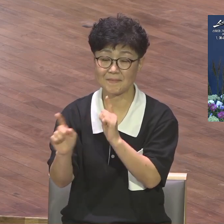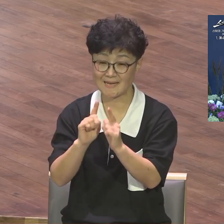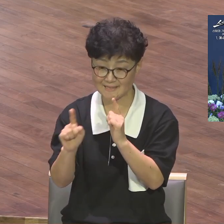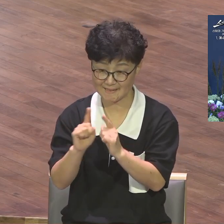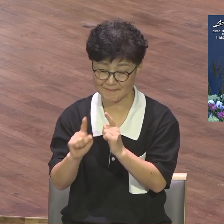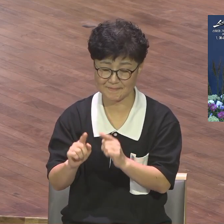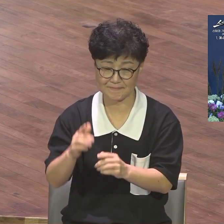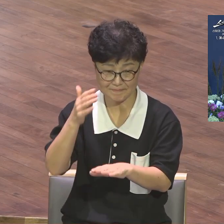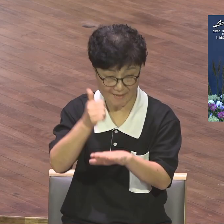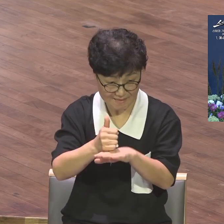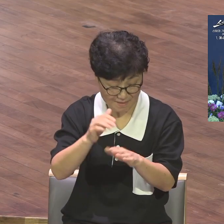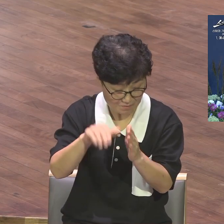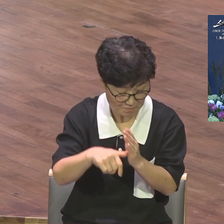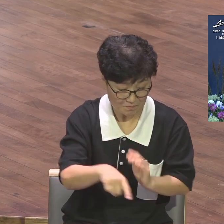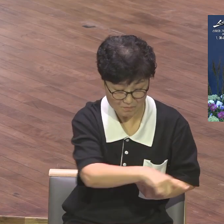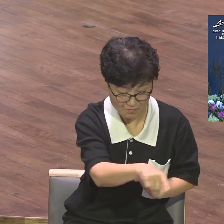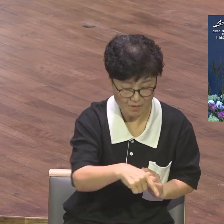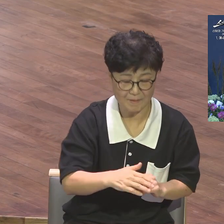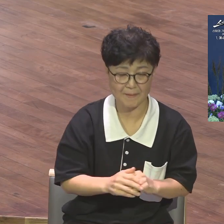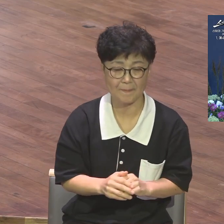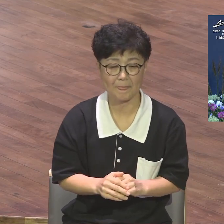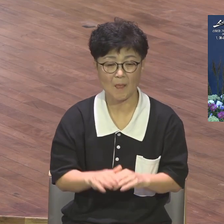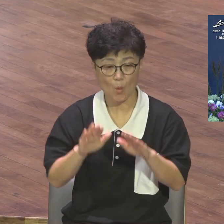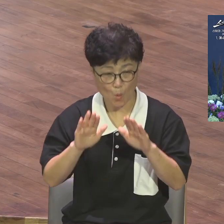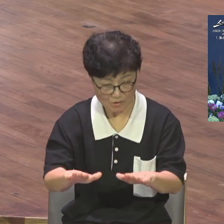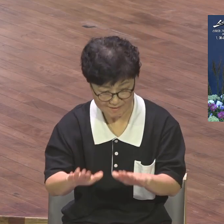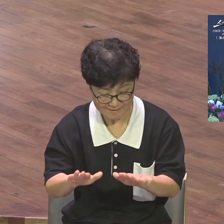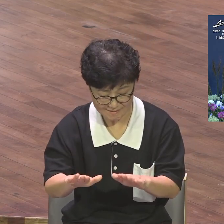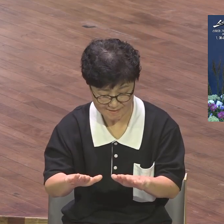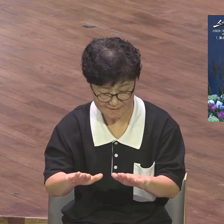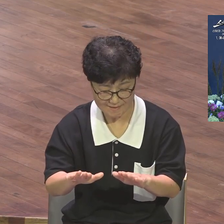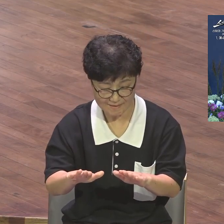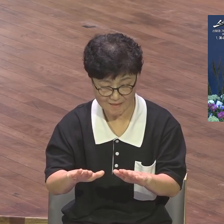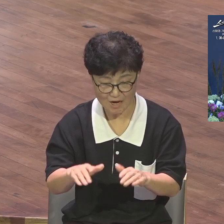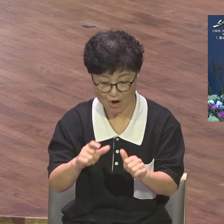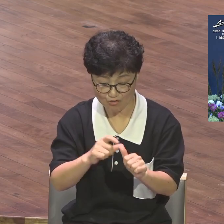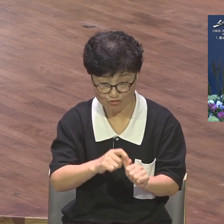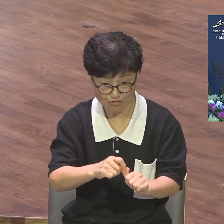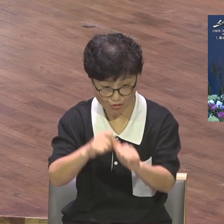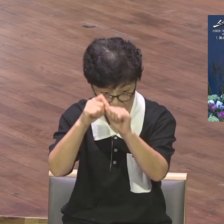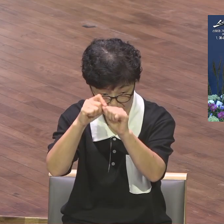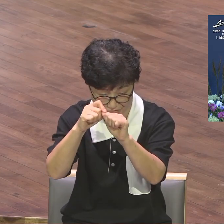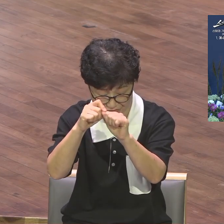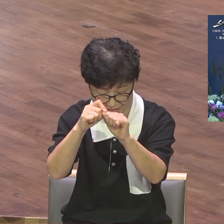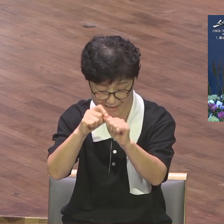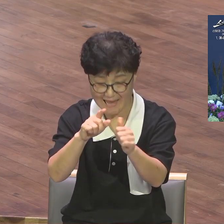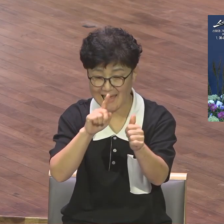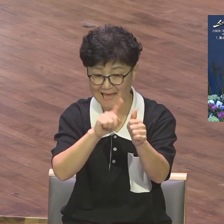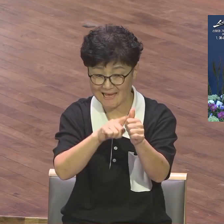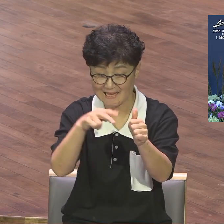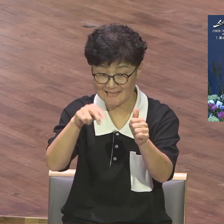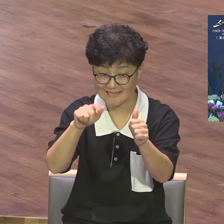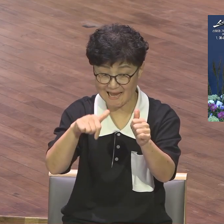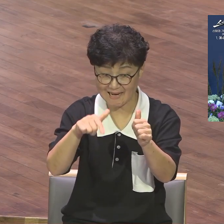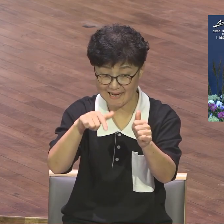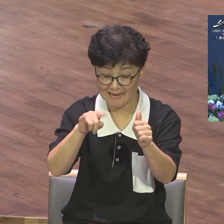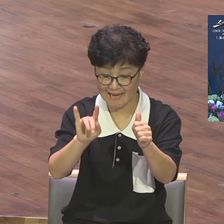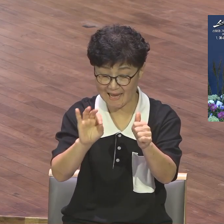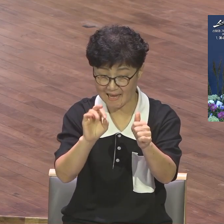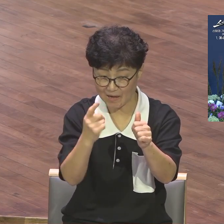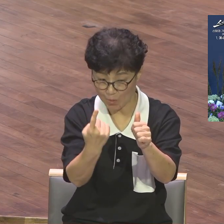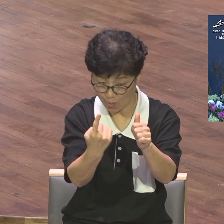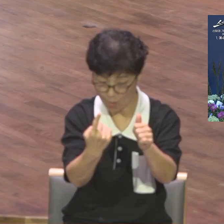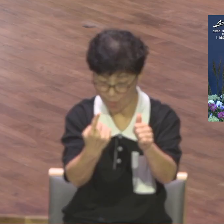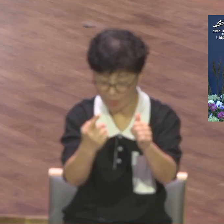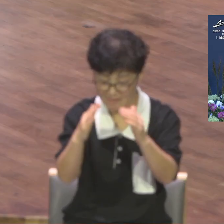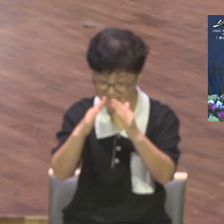이르렀으니 오늘 이 표현 굉장히 중요합니다. 오늘 이것은 구원의 즉각성 구원의 시급성을